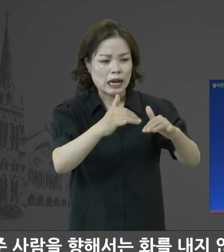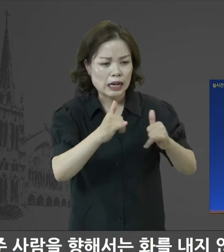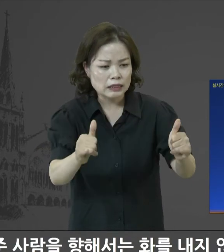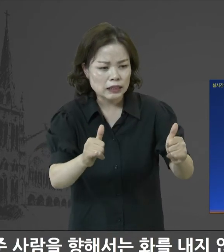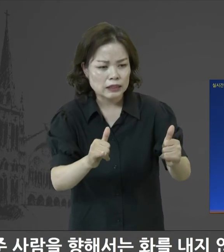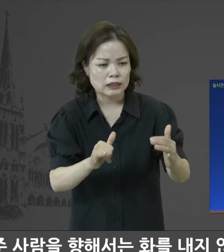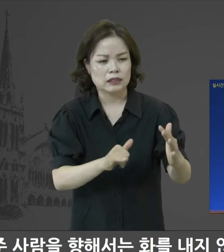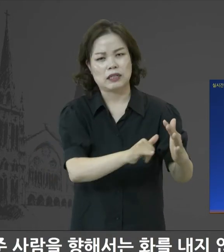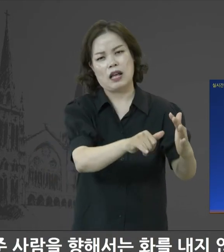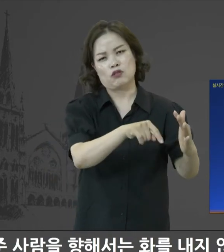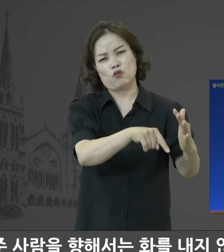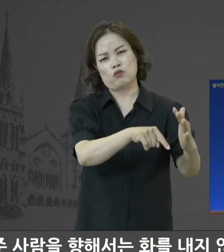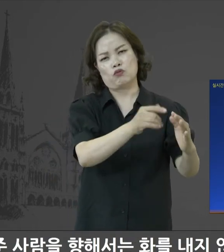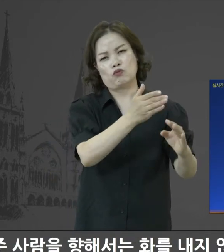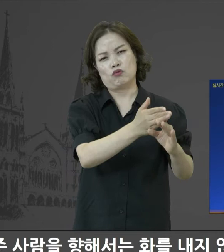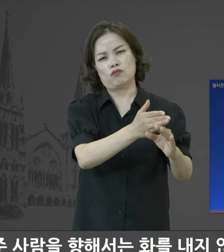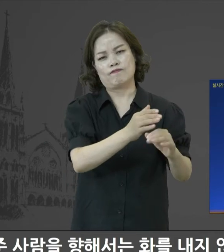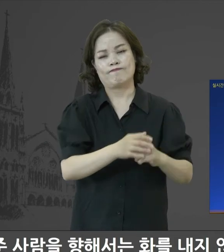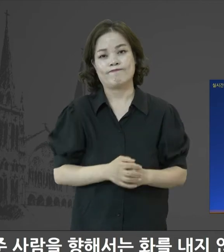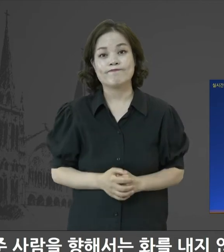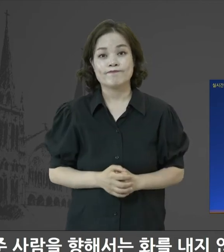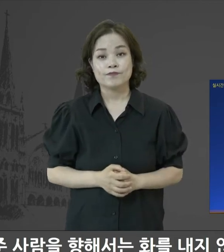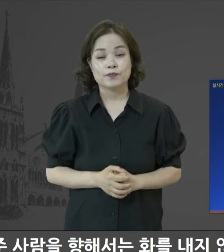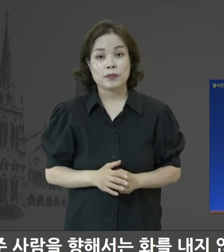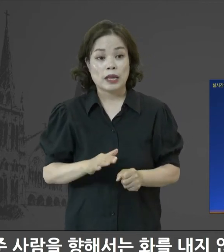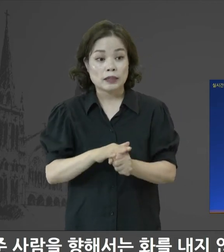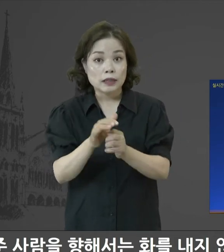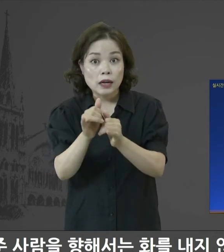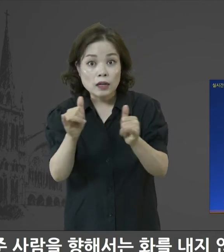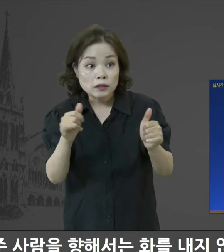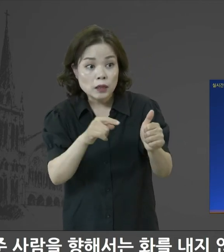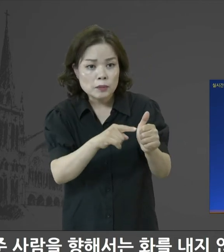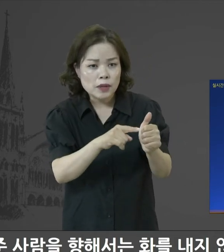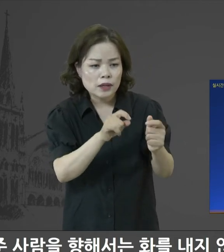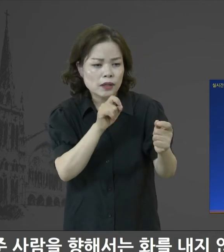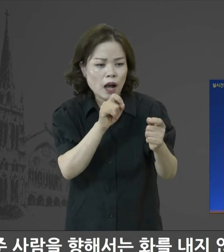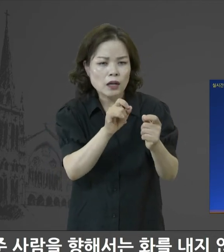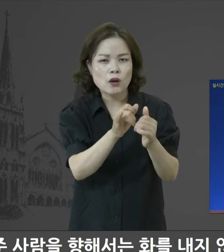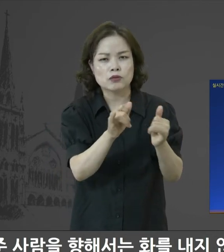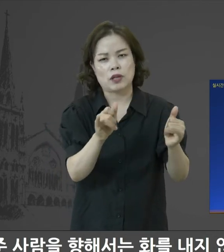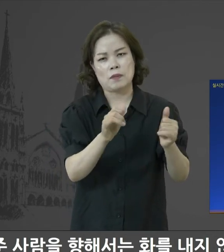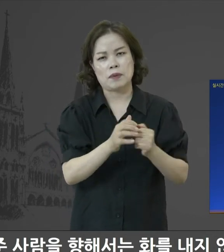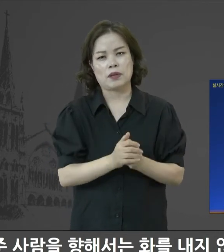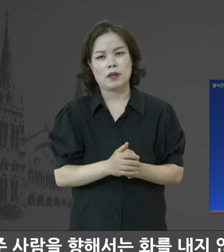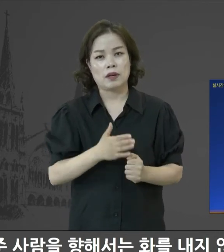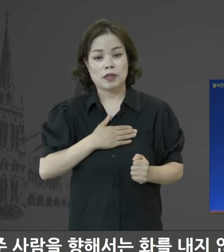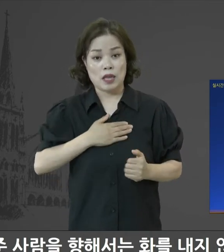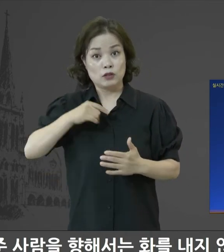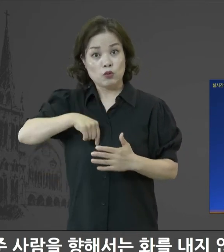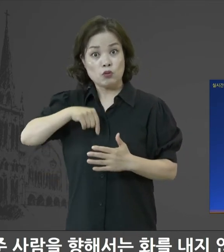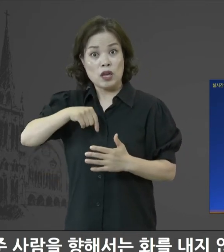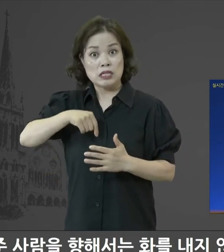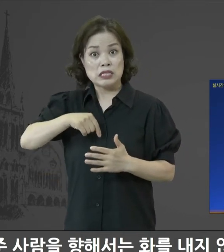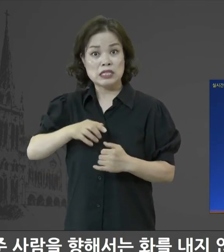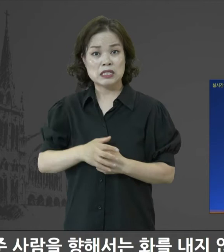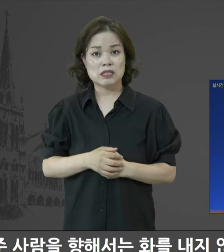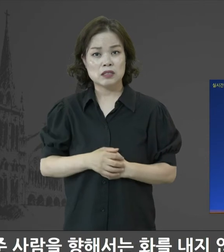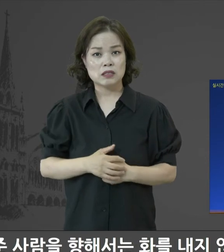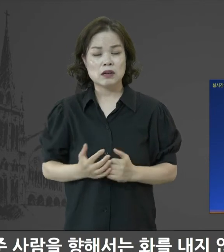대상이 가족이라는 겁니다. 사랑하는 사람에게, 가까운 사람에게 내 속에 있는